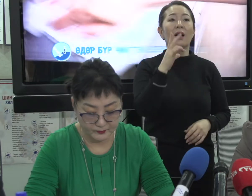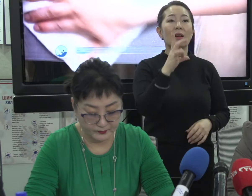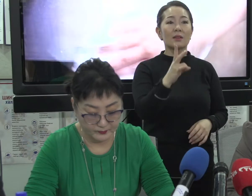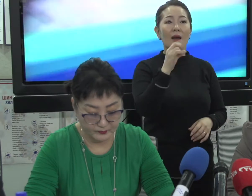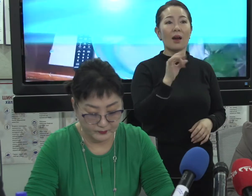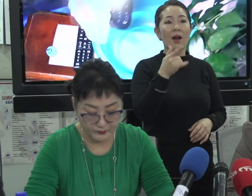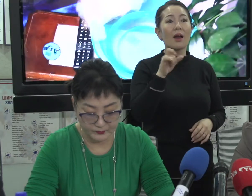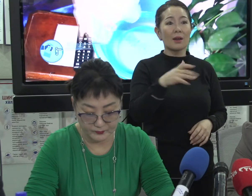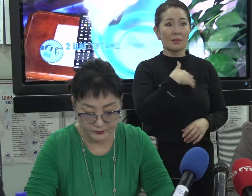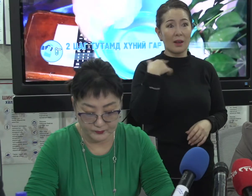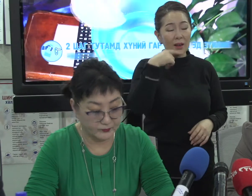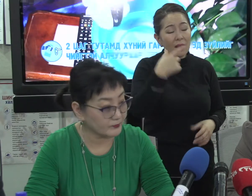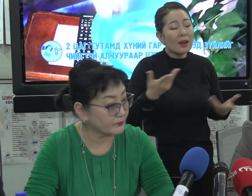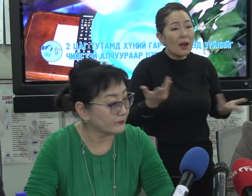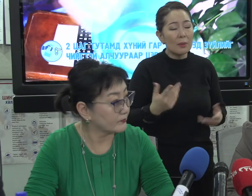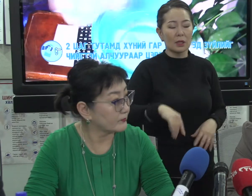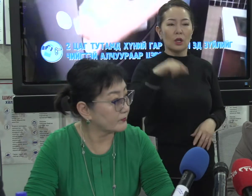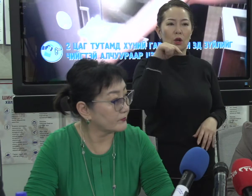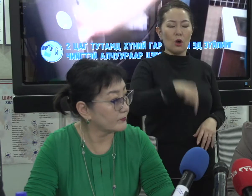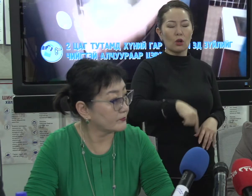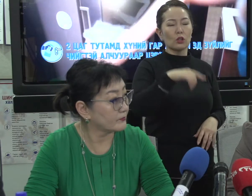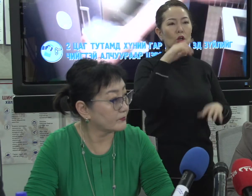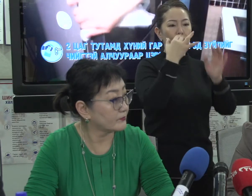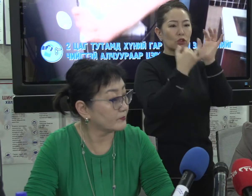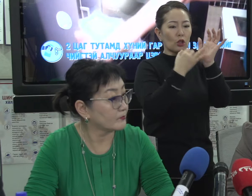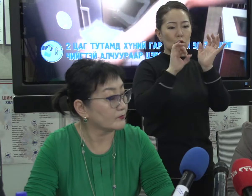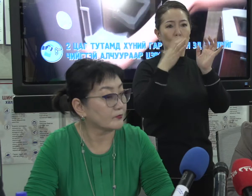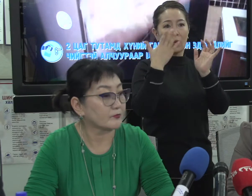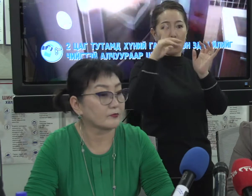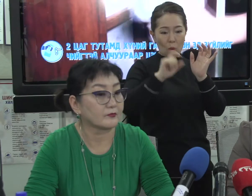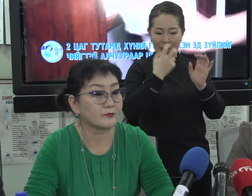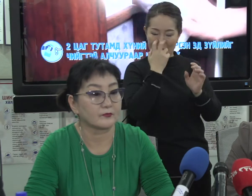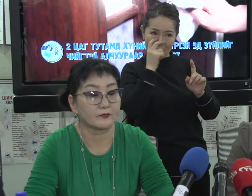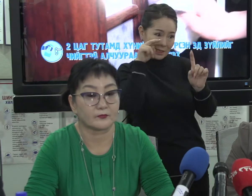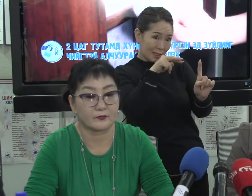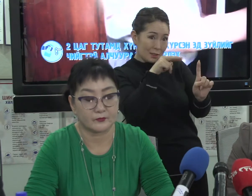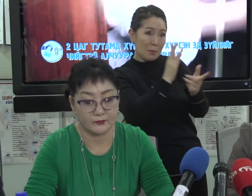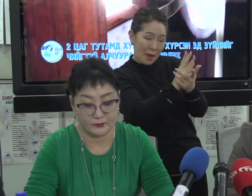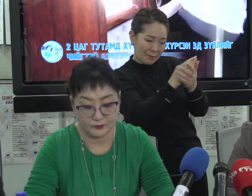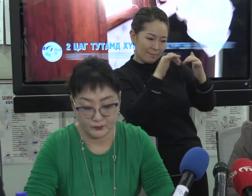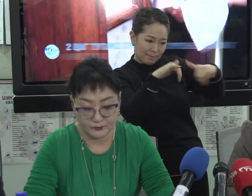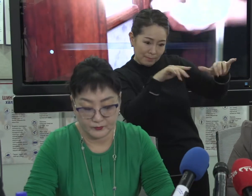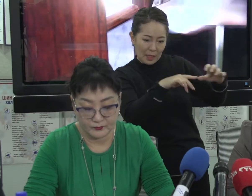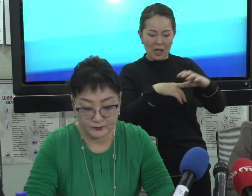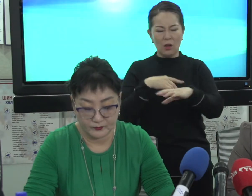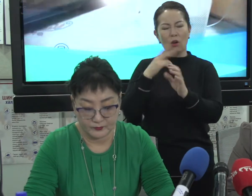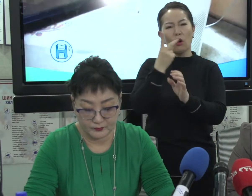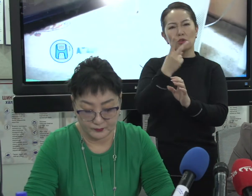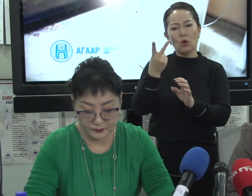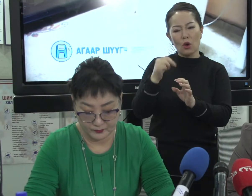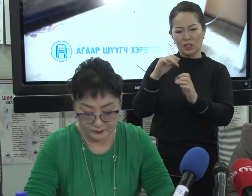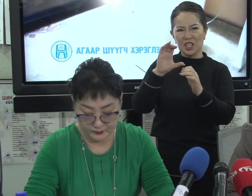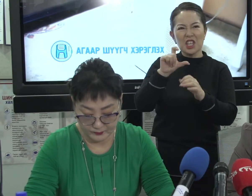хэлсэн 705 хүнийг ажиглалтанд авсан, 227 сэжигтэй тохиолдлыг бол тусгаарлан